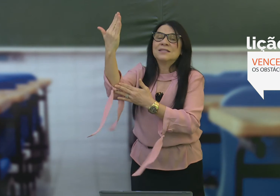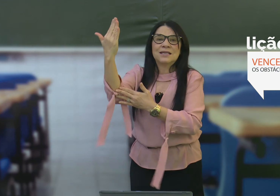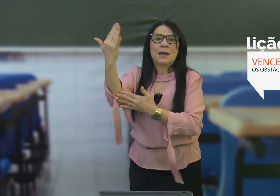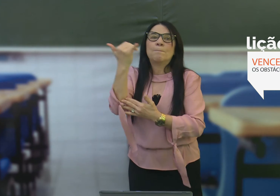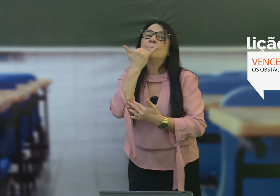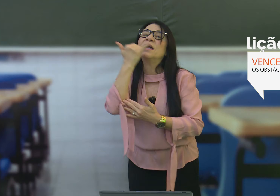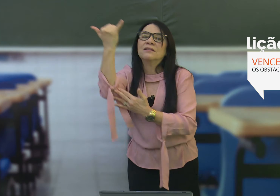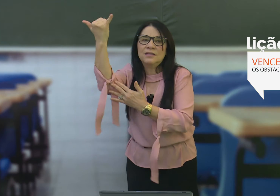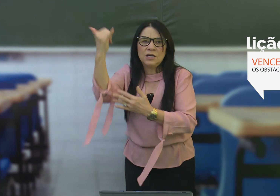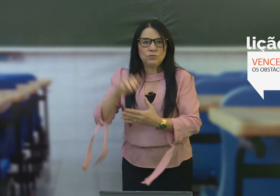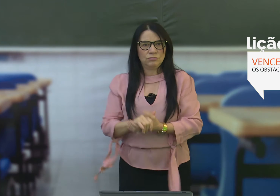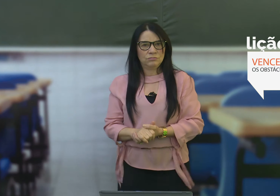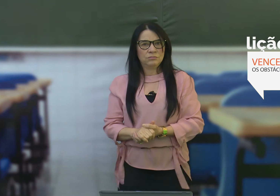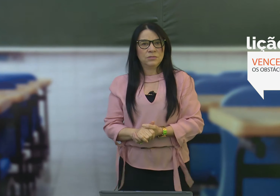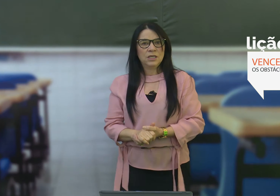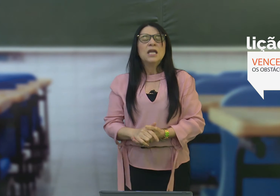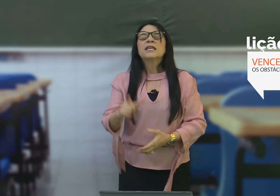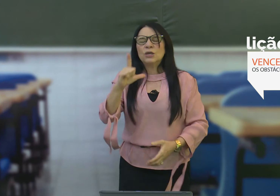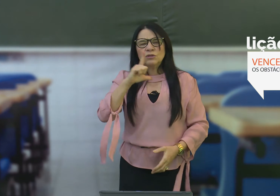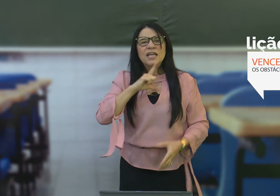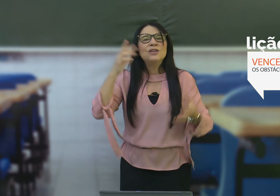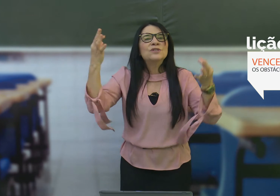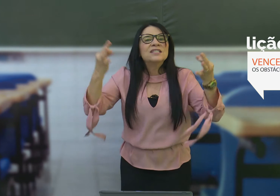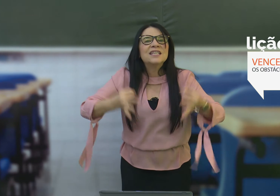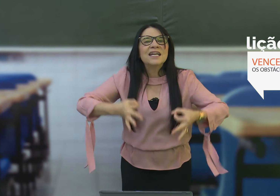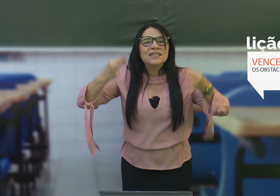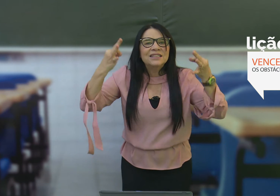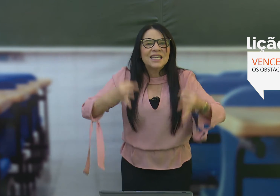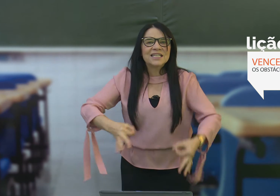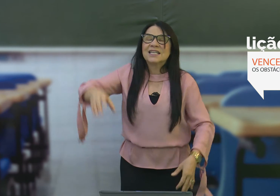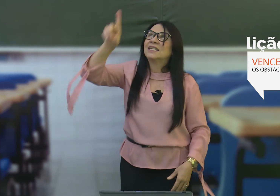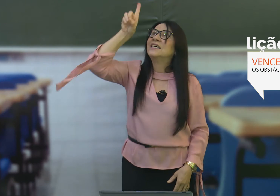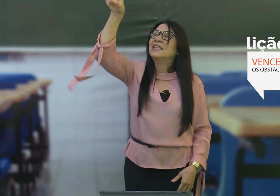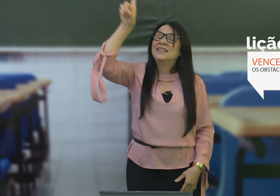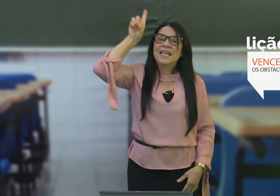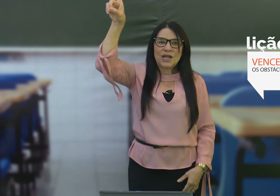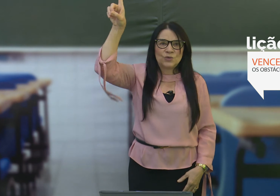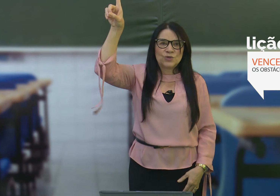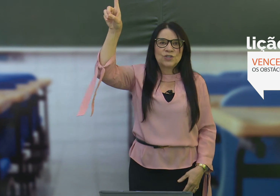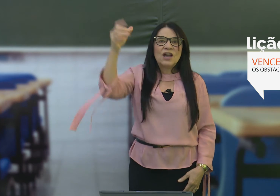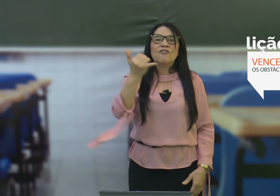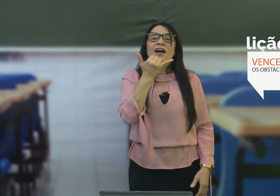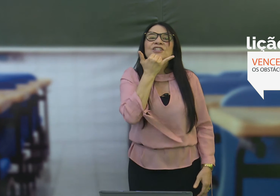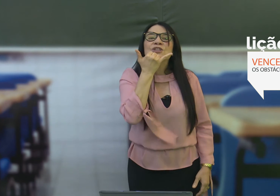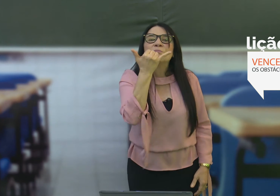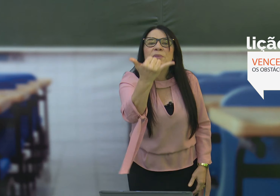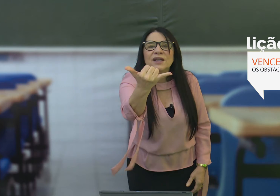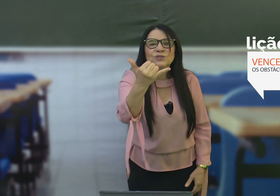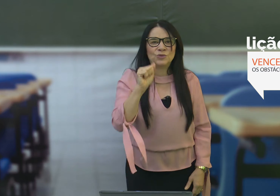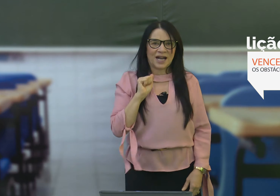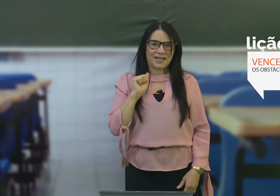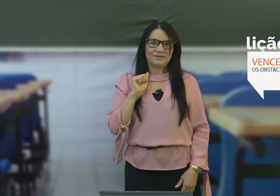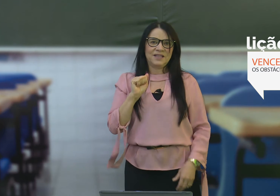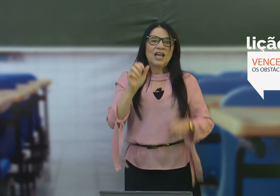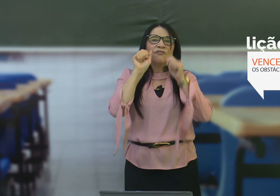peça perdão, que eu tenho certeza que Deus vai te perdoar, vai